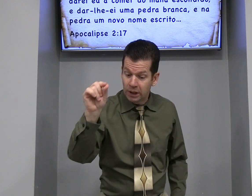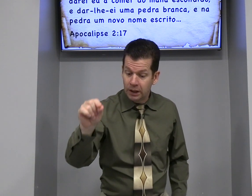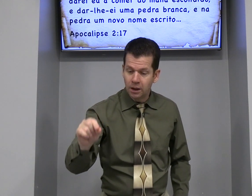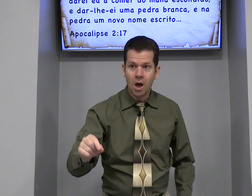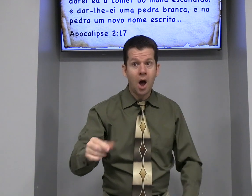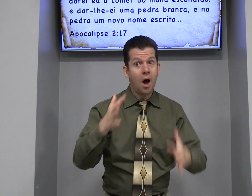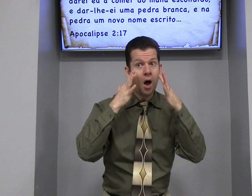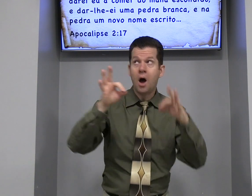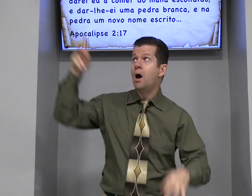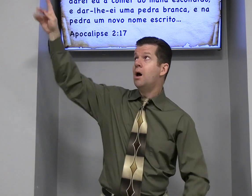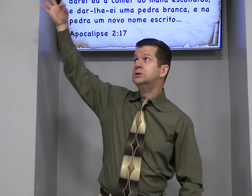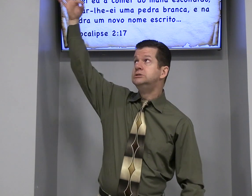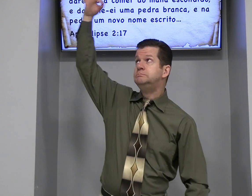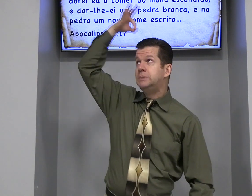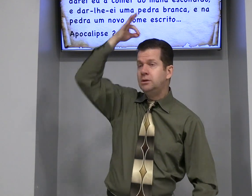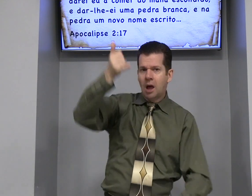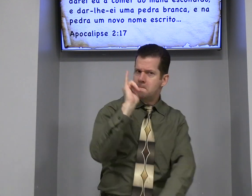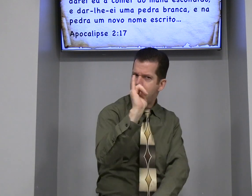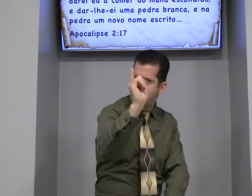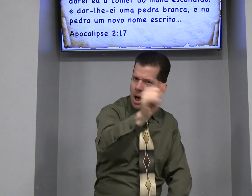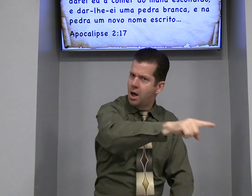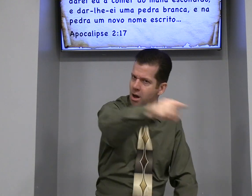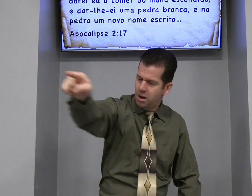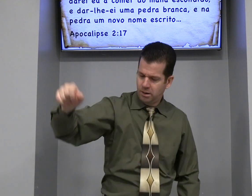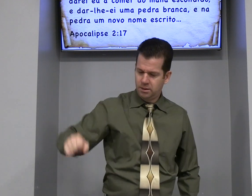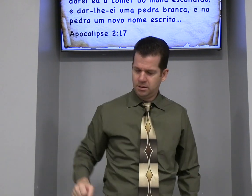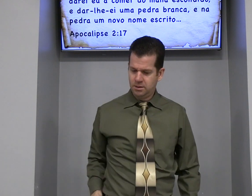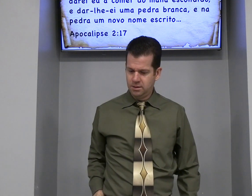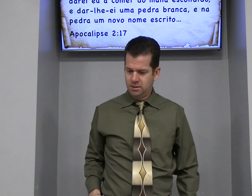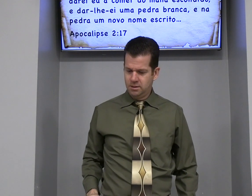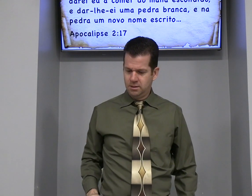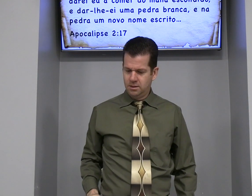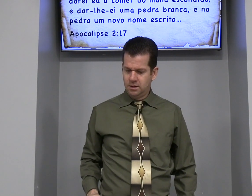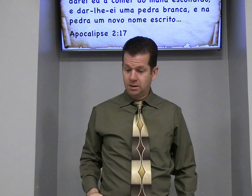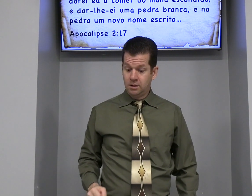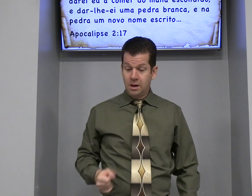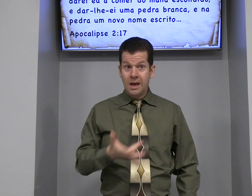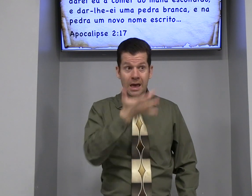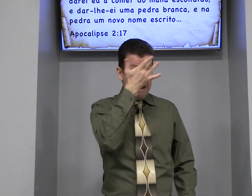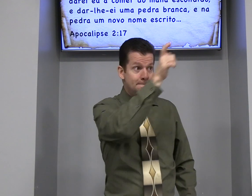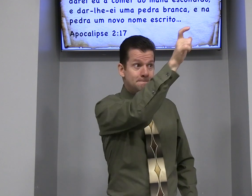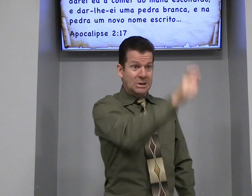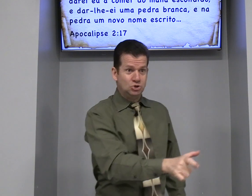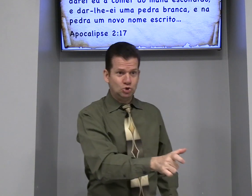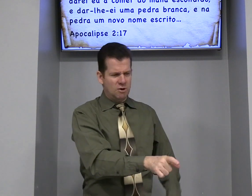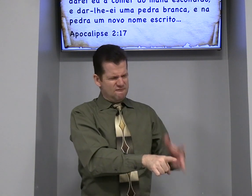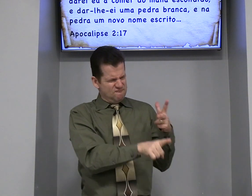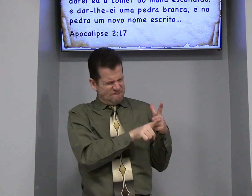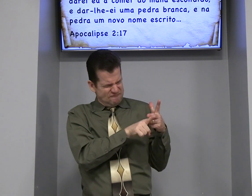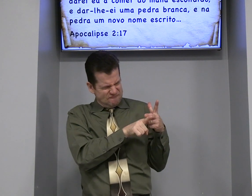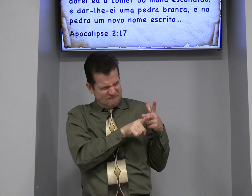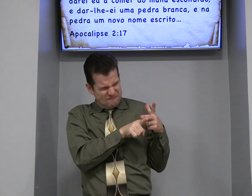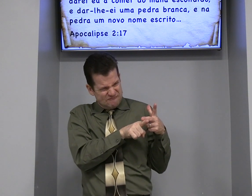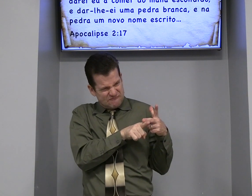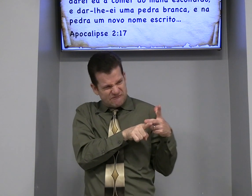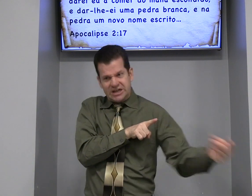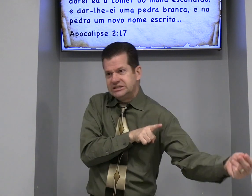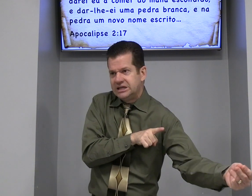atenção com seus olhos. O Espírito diz às igrejas: ao que vencer,